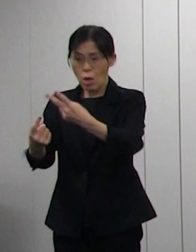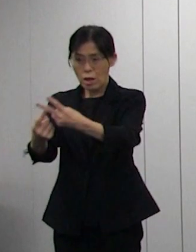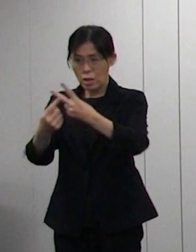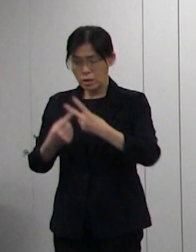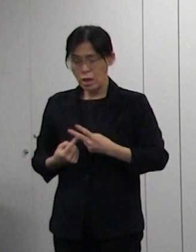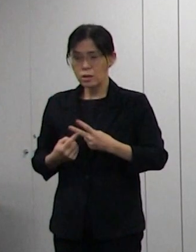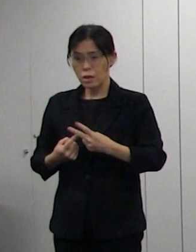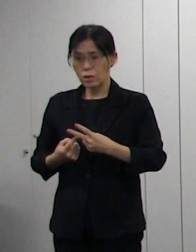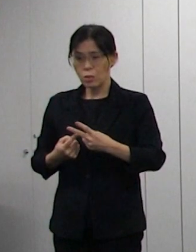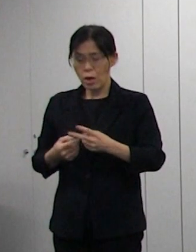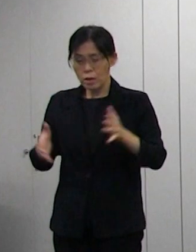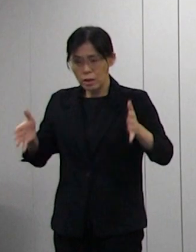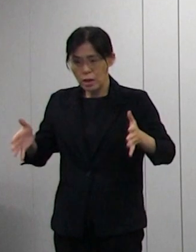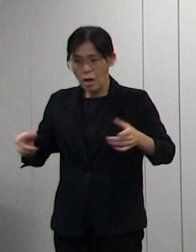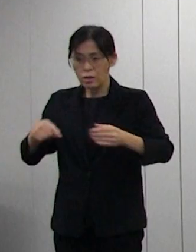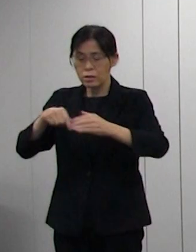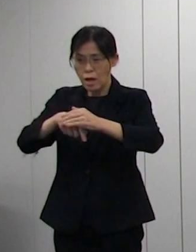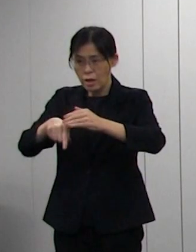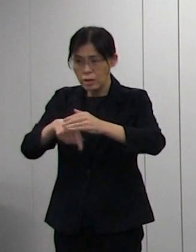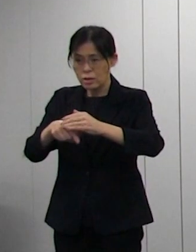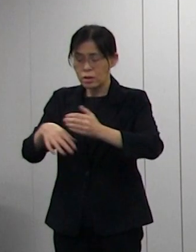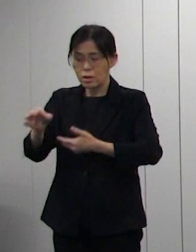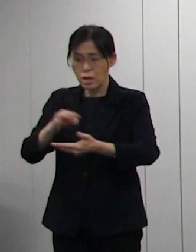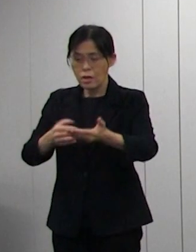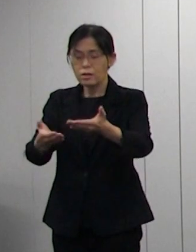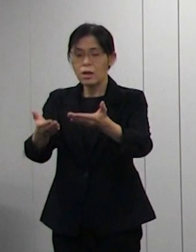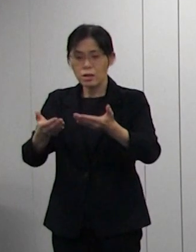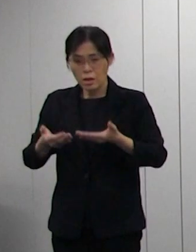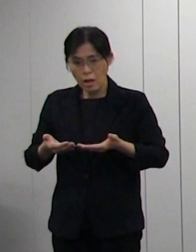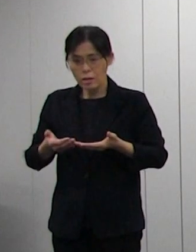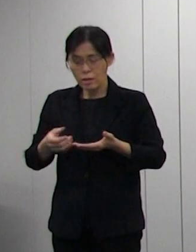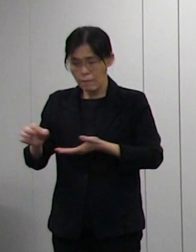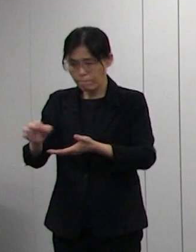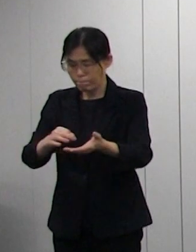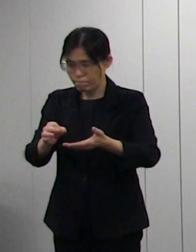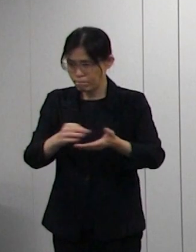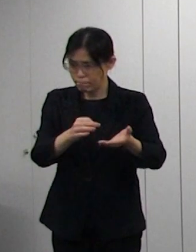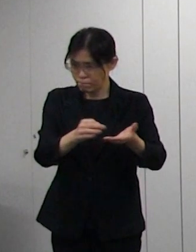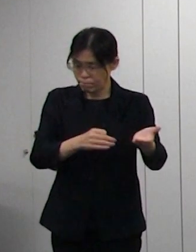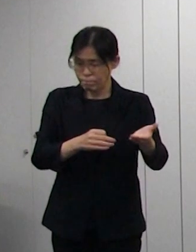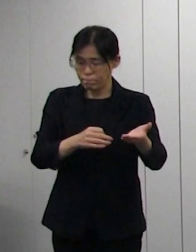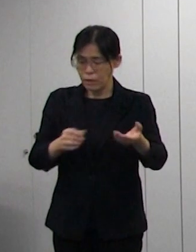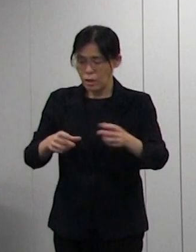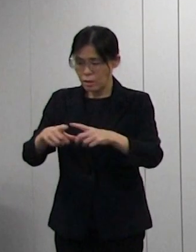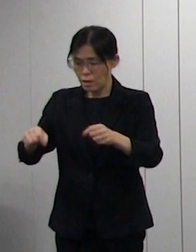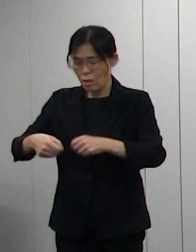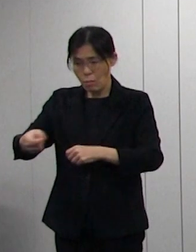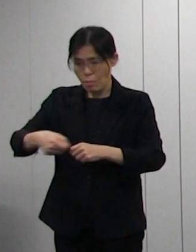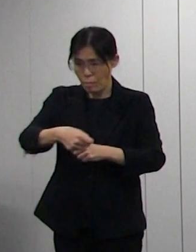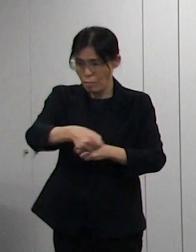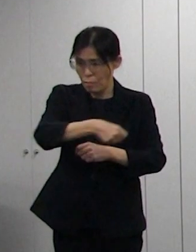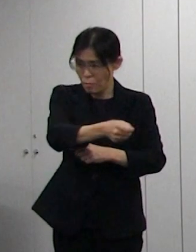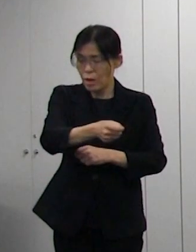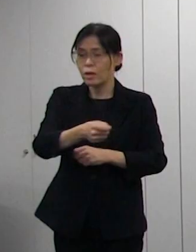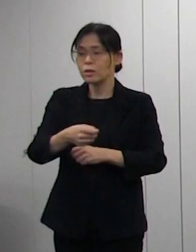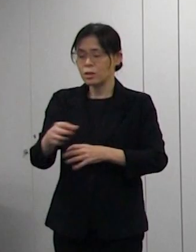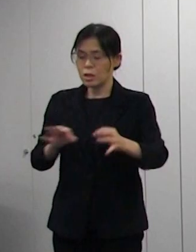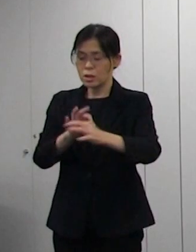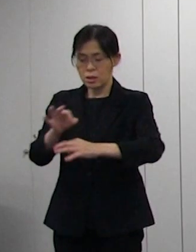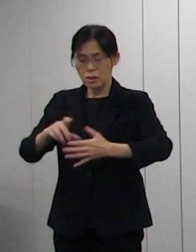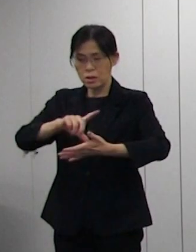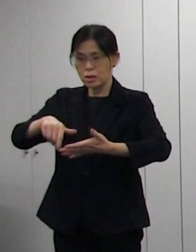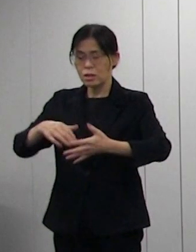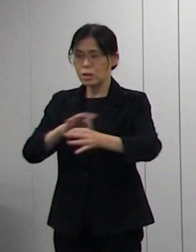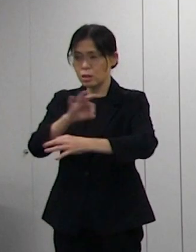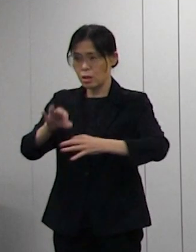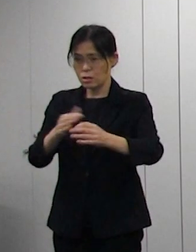期限内に購入していただき、お使い忘れのないよう有効にご利用いただき、地域経済の活性化にご